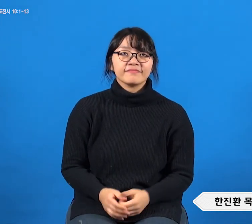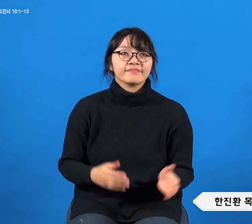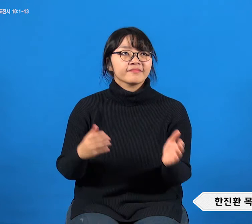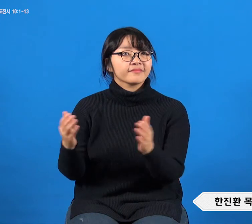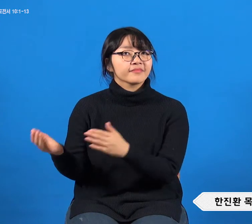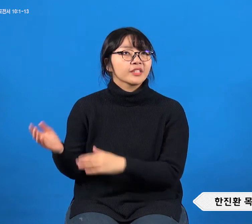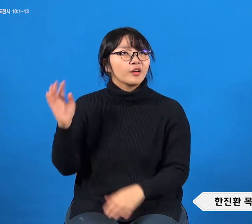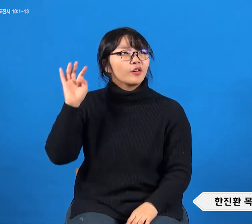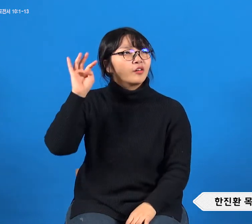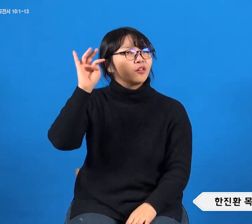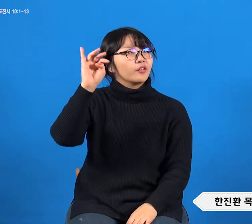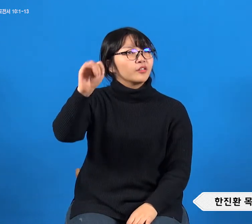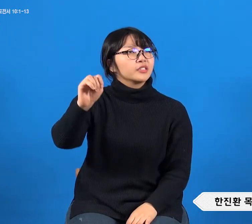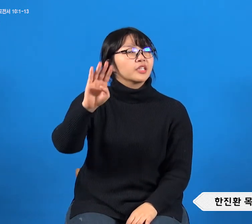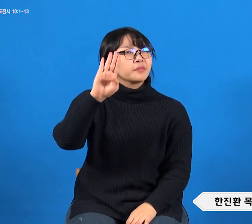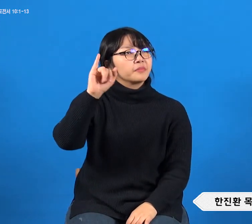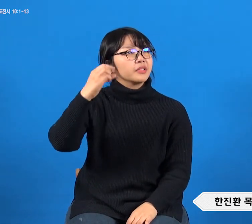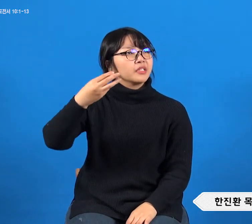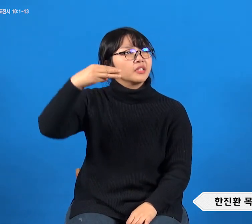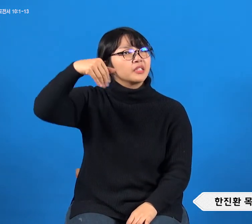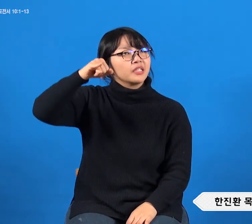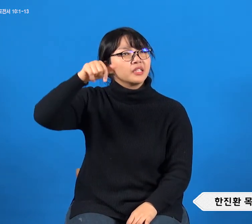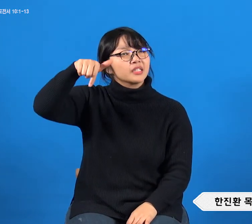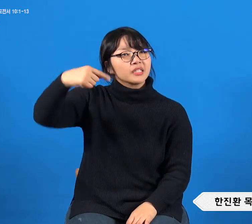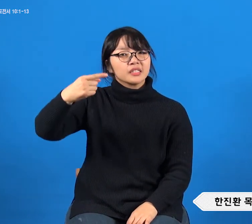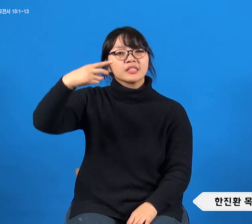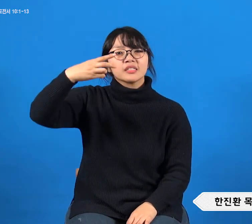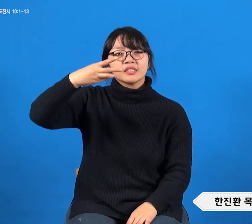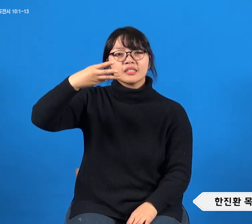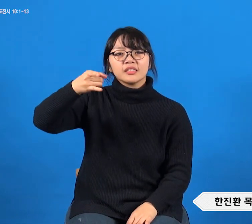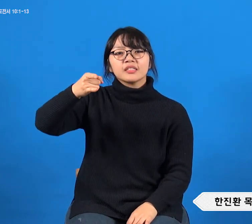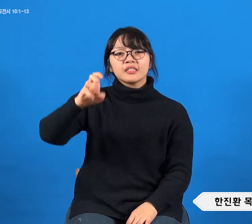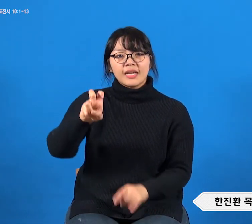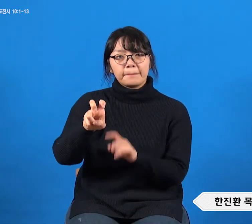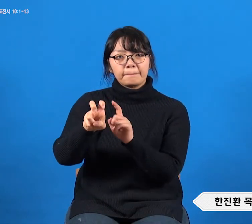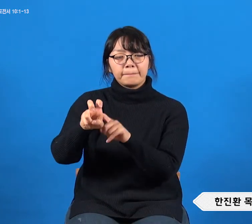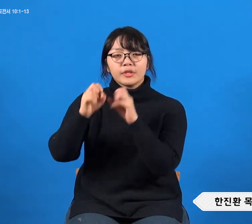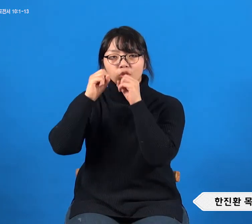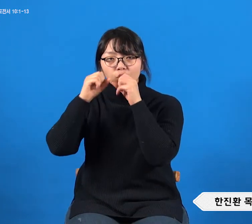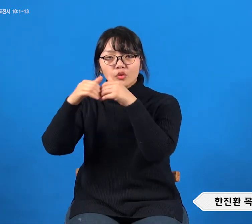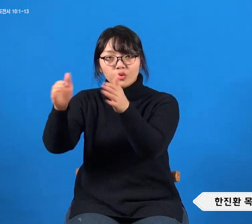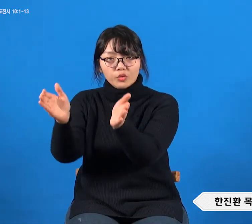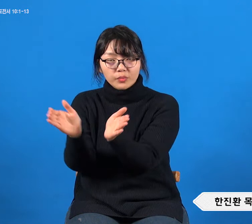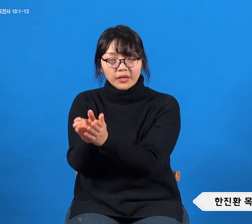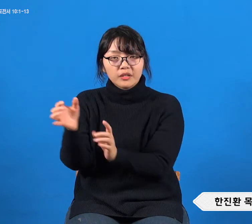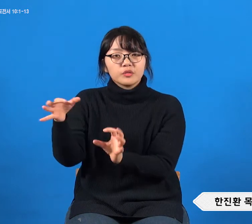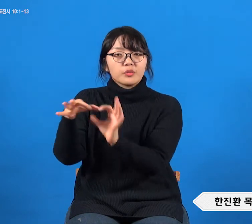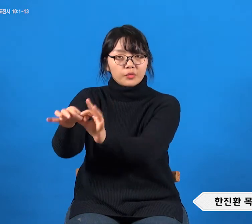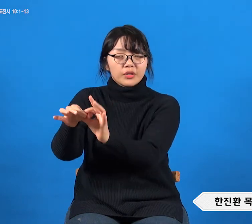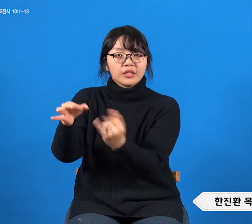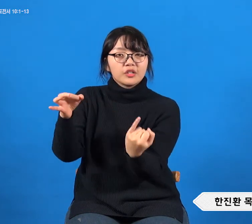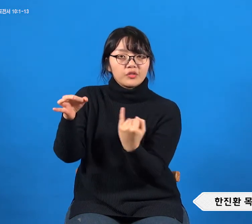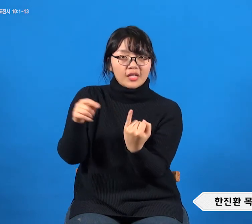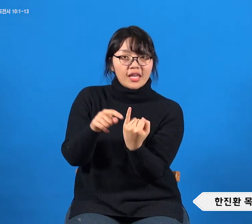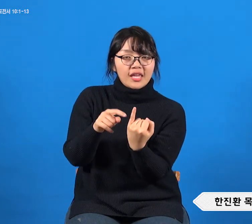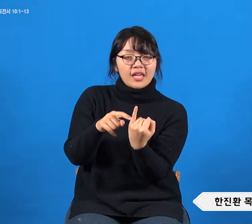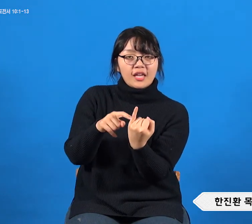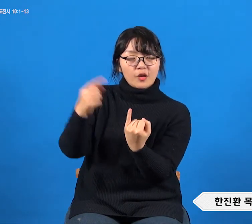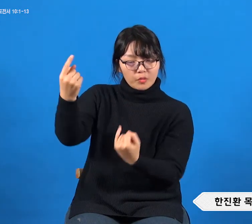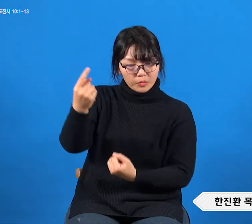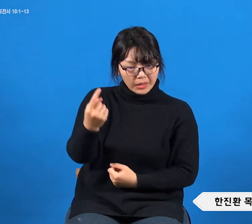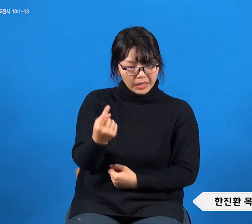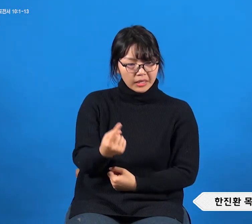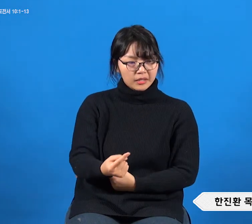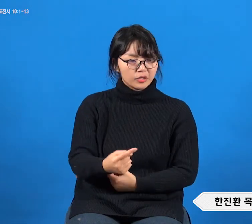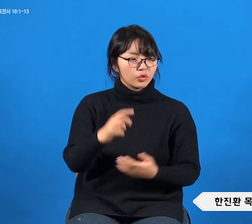언젠가 빌리 그레임 전도협회에 속해 있는 킴 웍스라는 자매가 세종문화회관에 와서 노래도 부르고